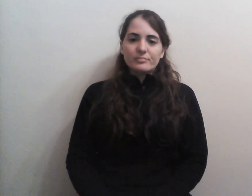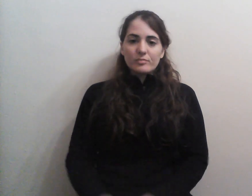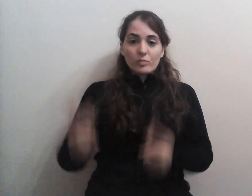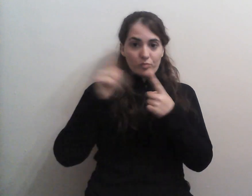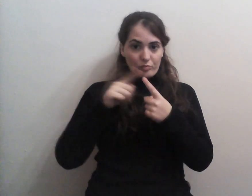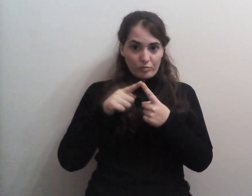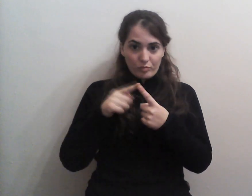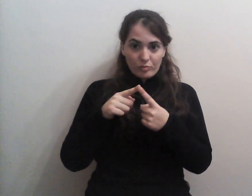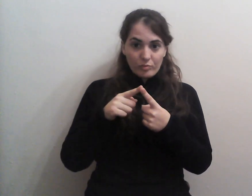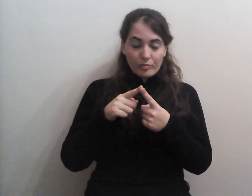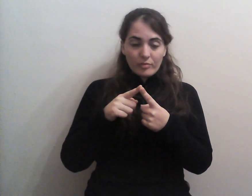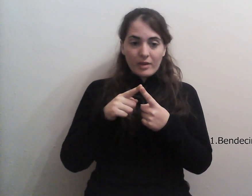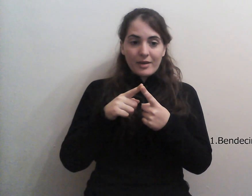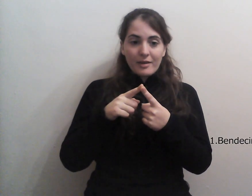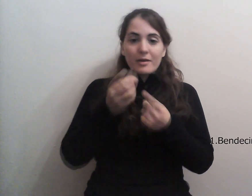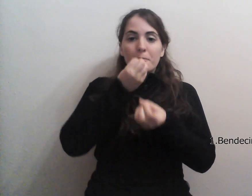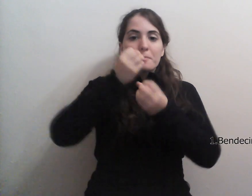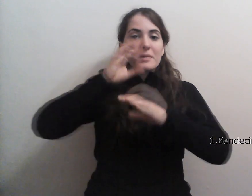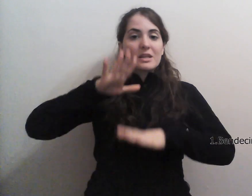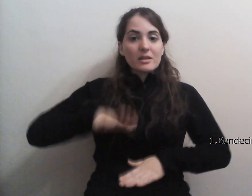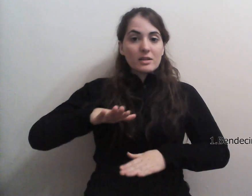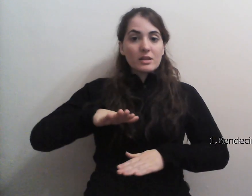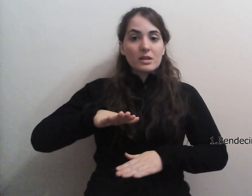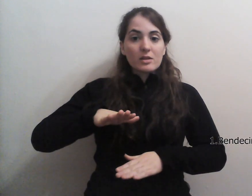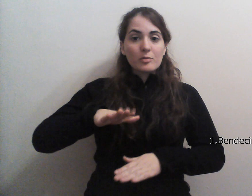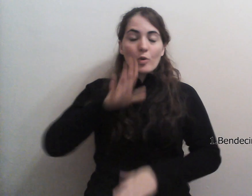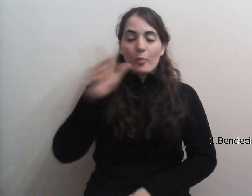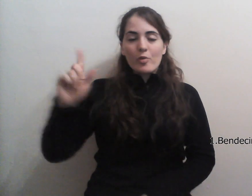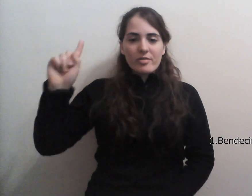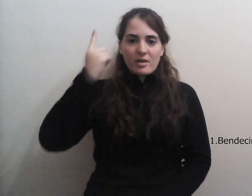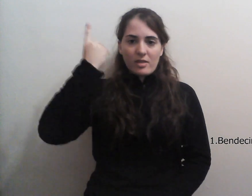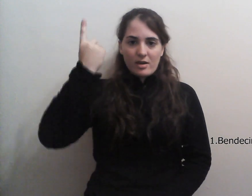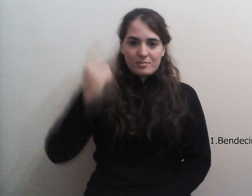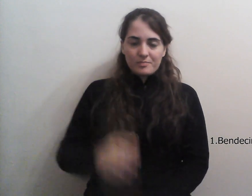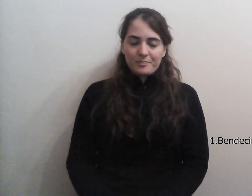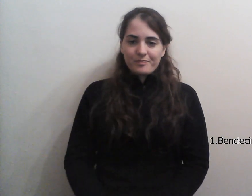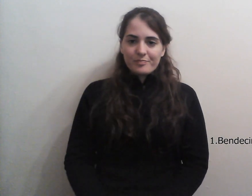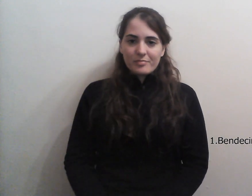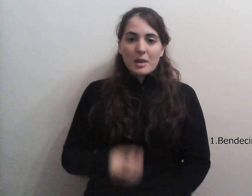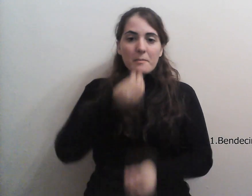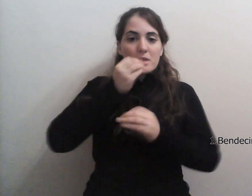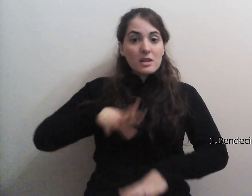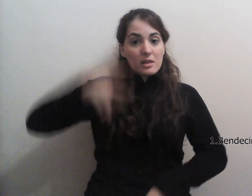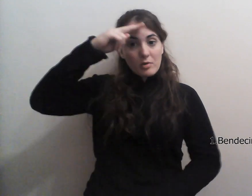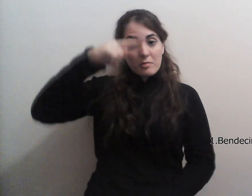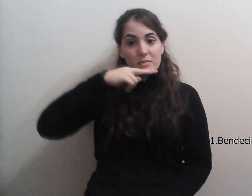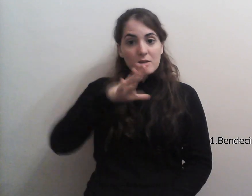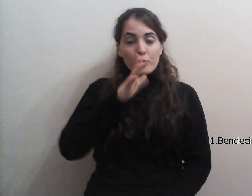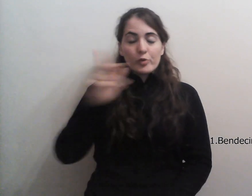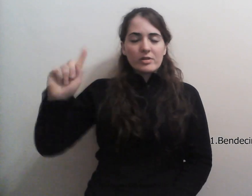número 1. Bendecimos al Padre por su Deidad. Bendecimos al Padre por su